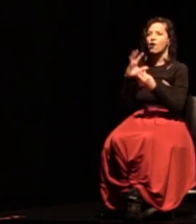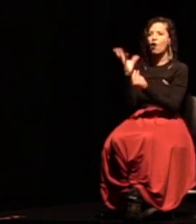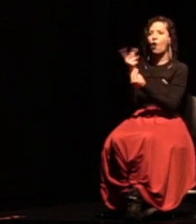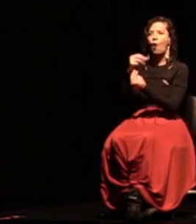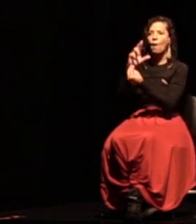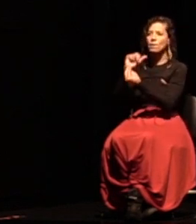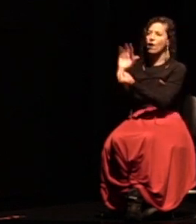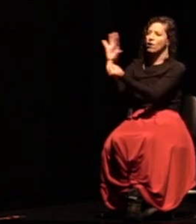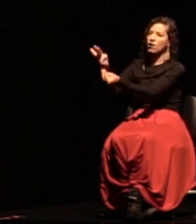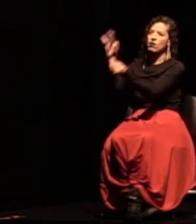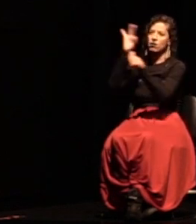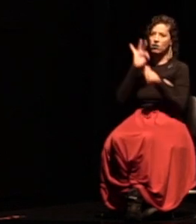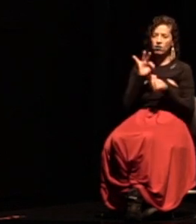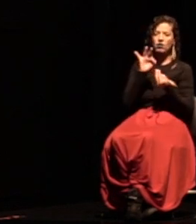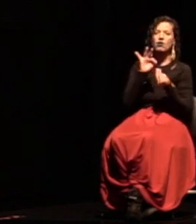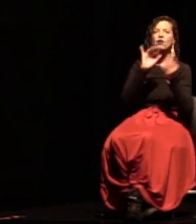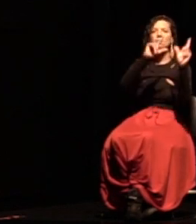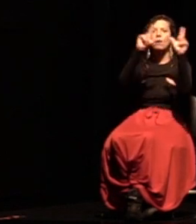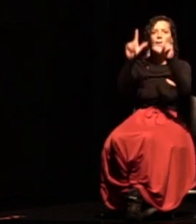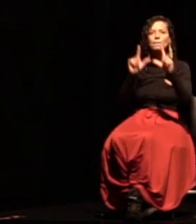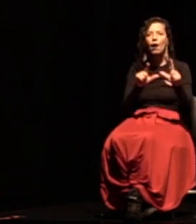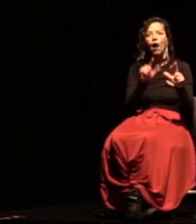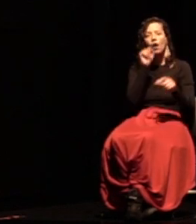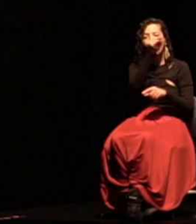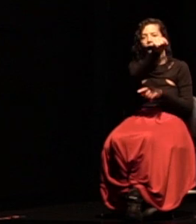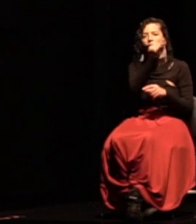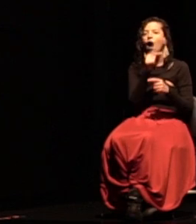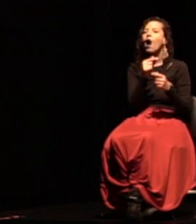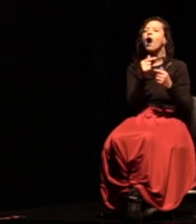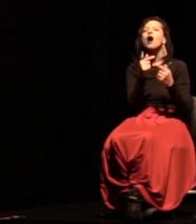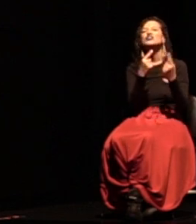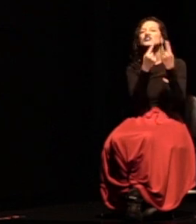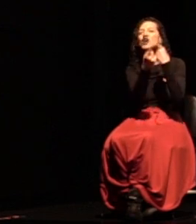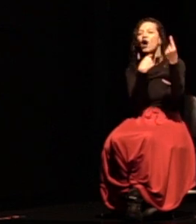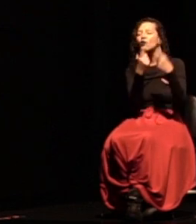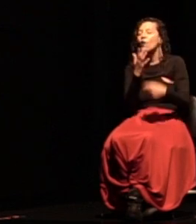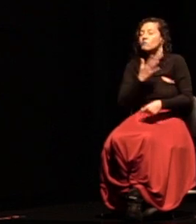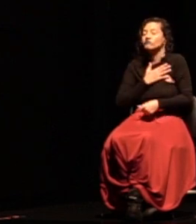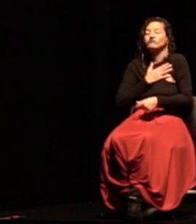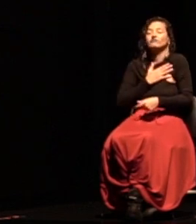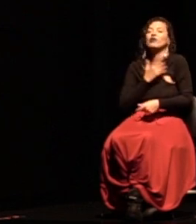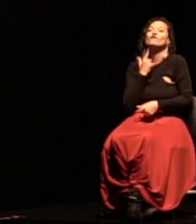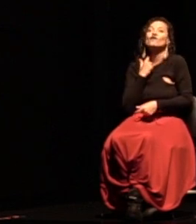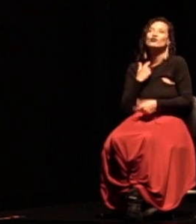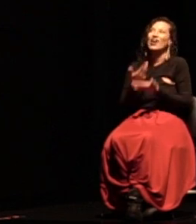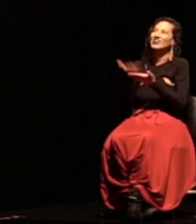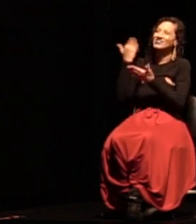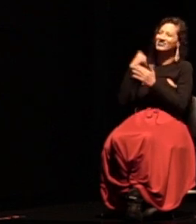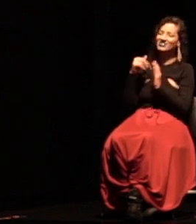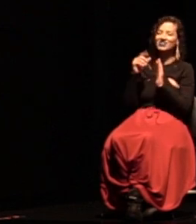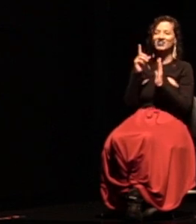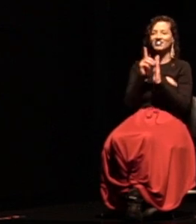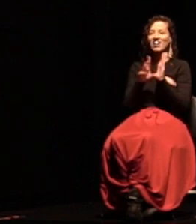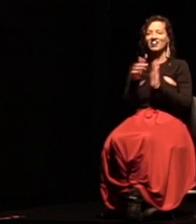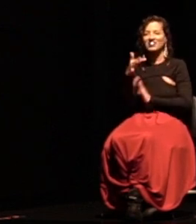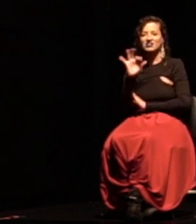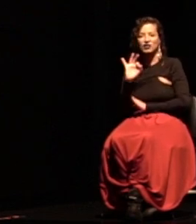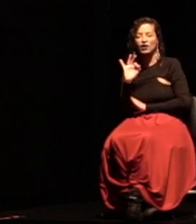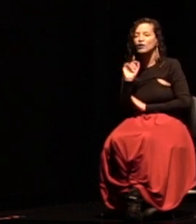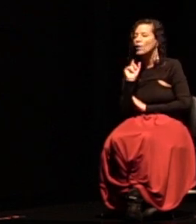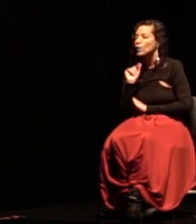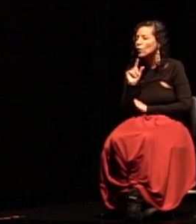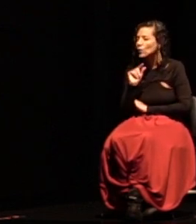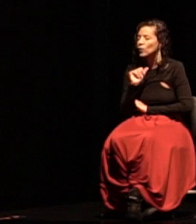estar naquela conversa, que eu volto a dizer que era outra ambição dos anos 70, que era ligar, não